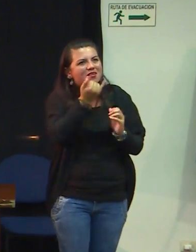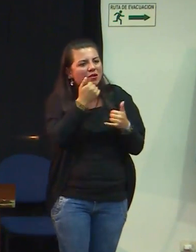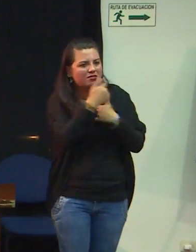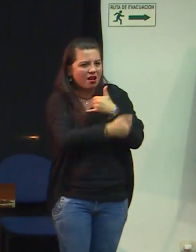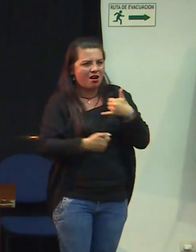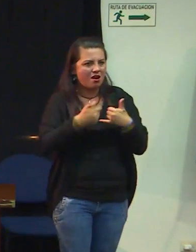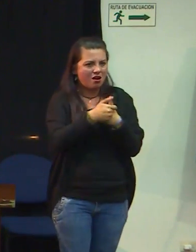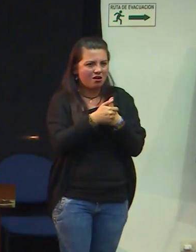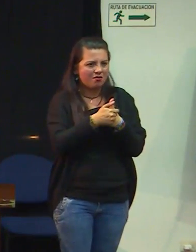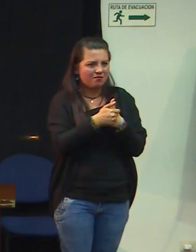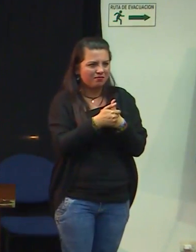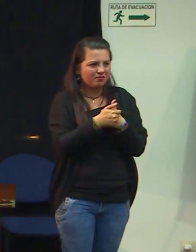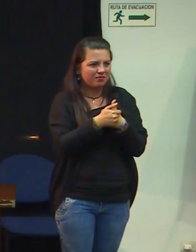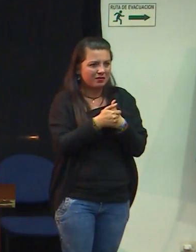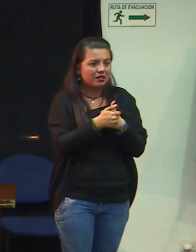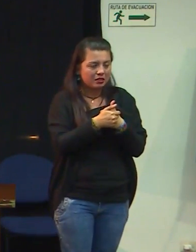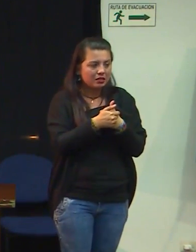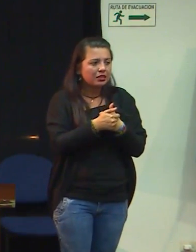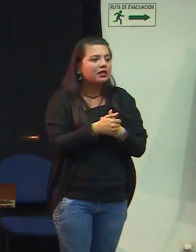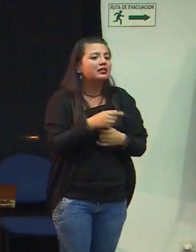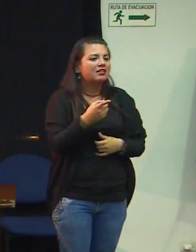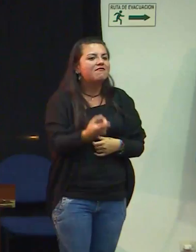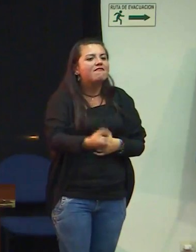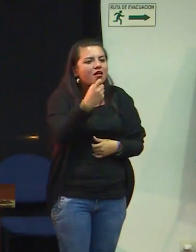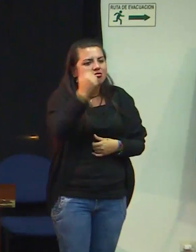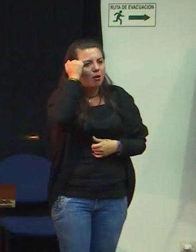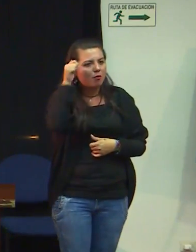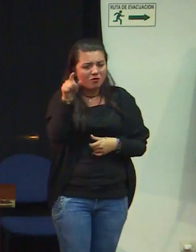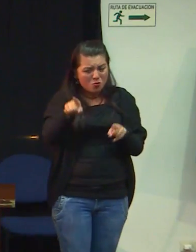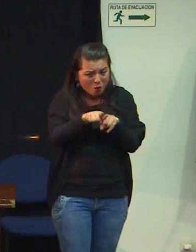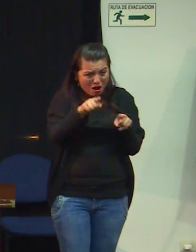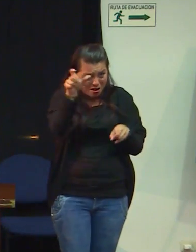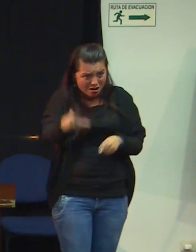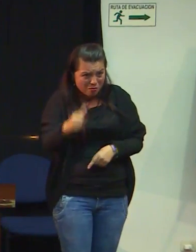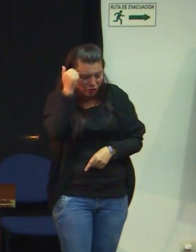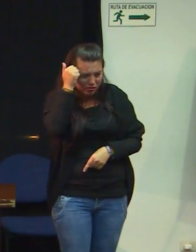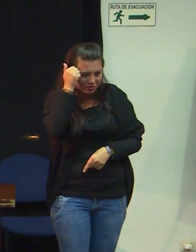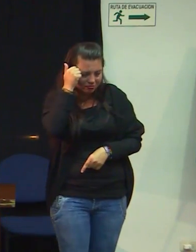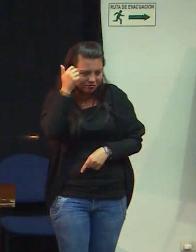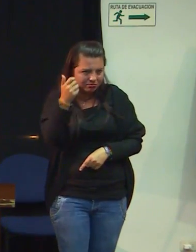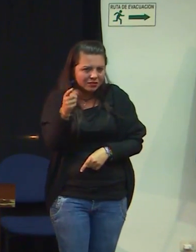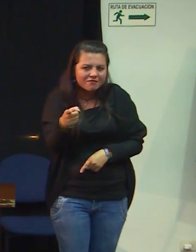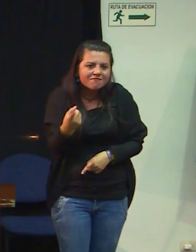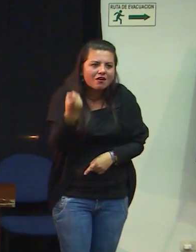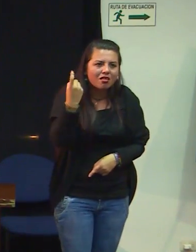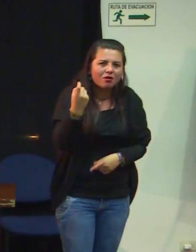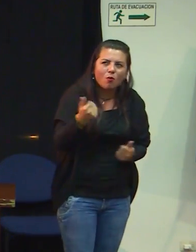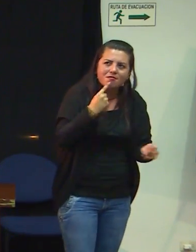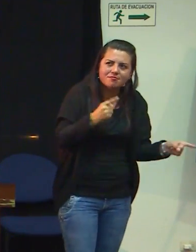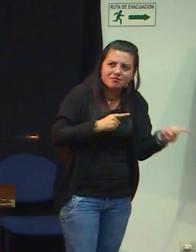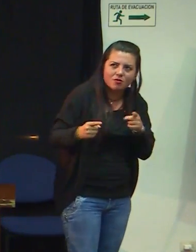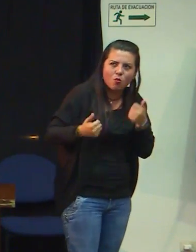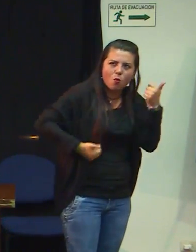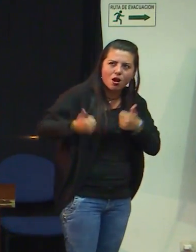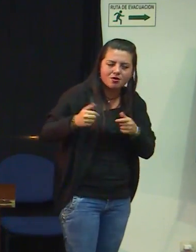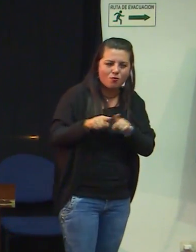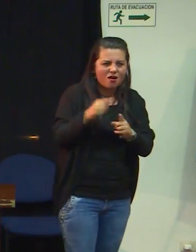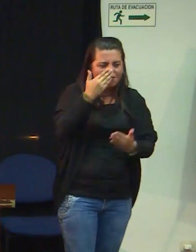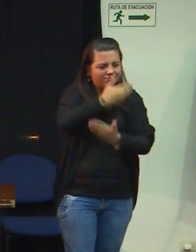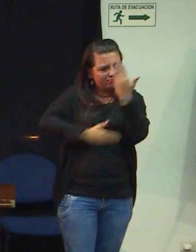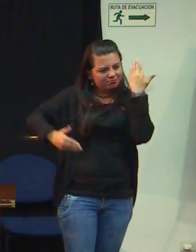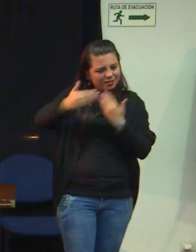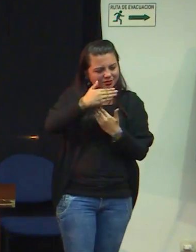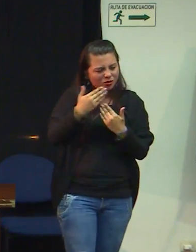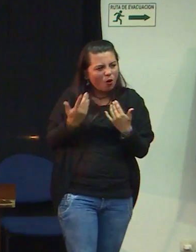creo que hace falta maestros con esa capacidad discursiva y con esa capacidad de análisis de coyuntura nacional y de